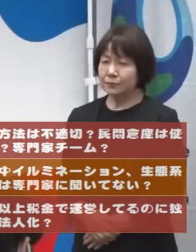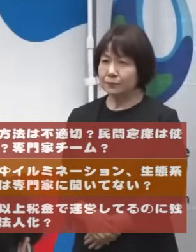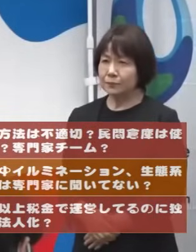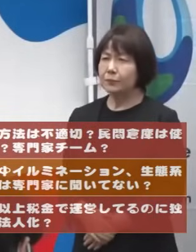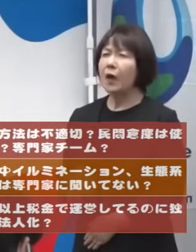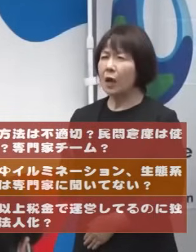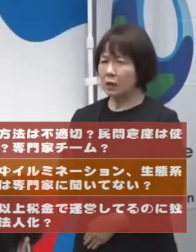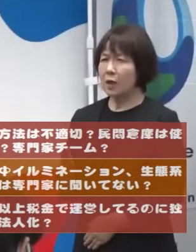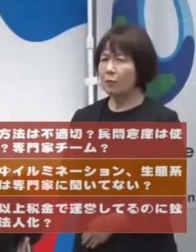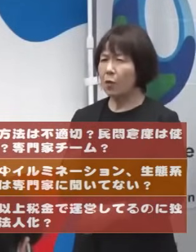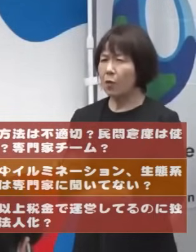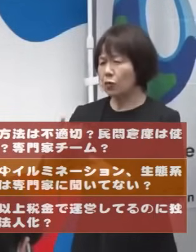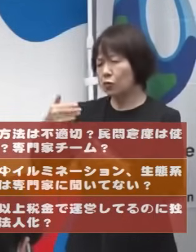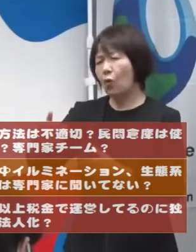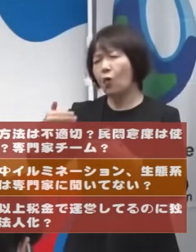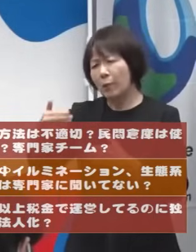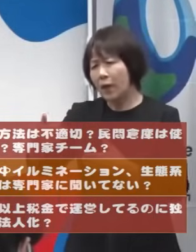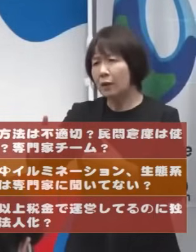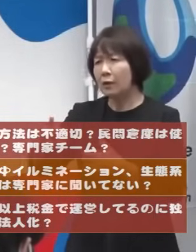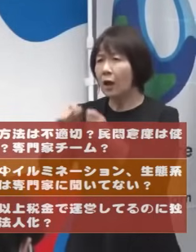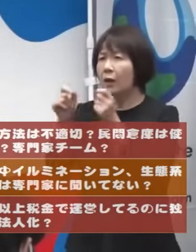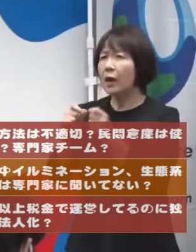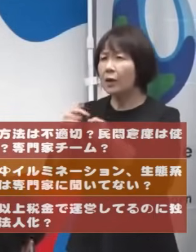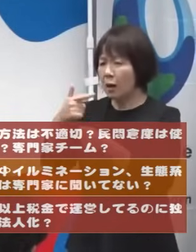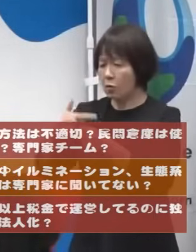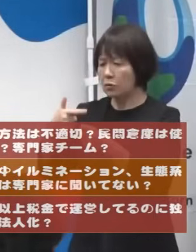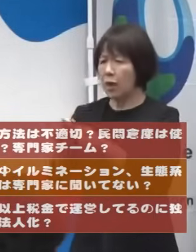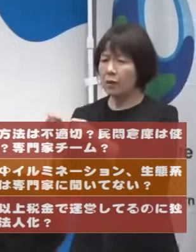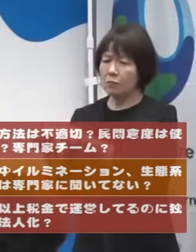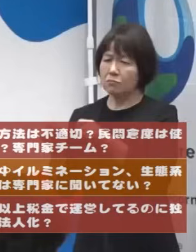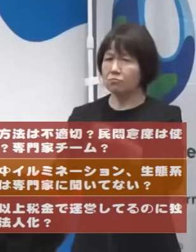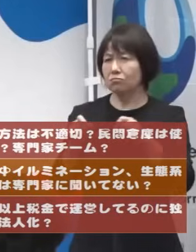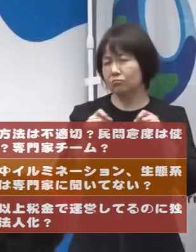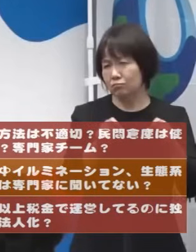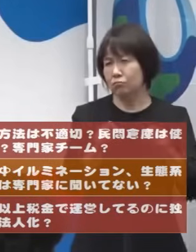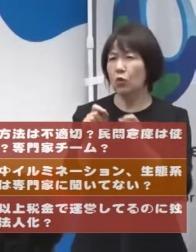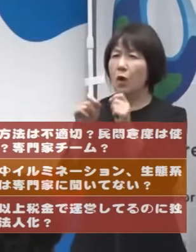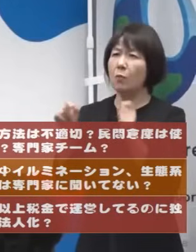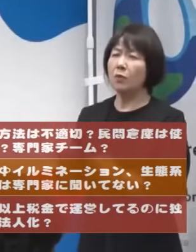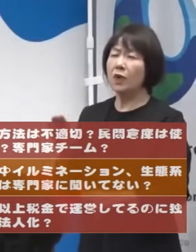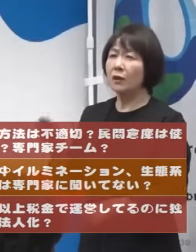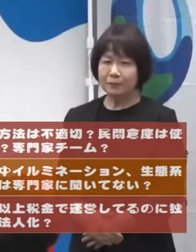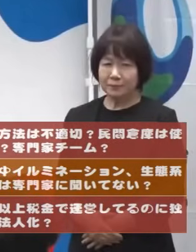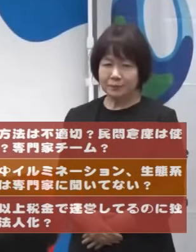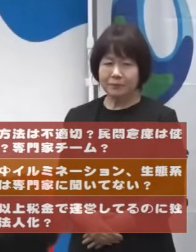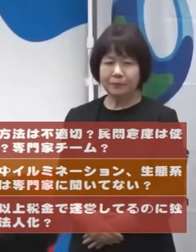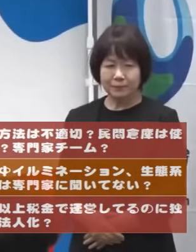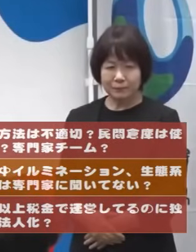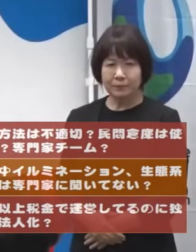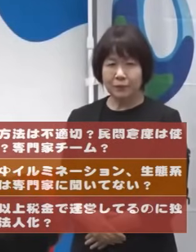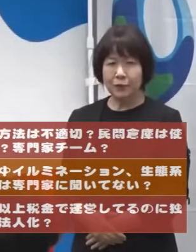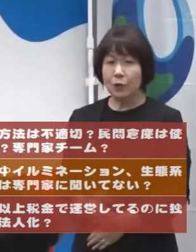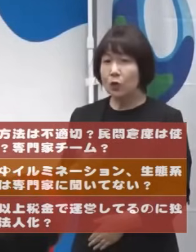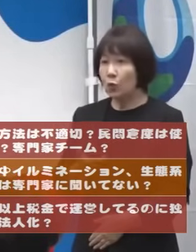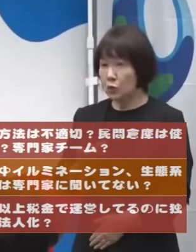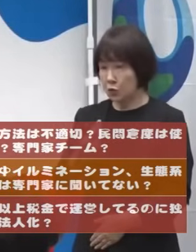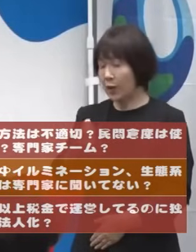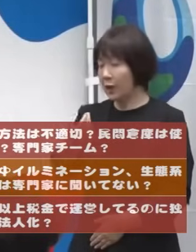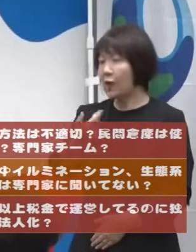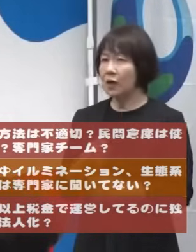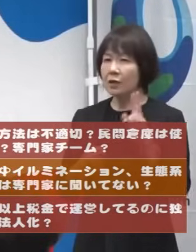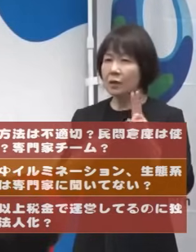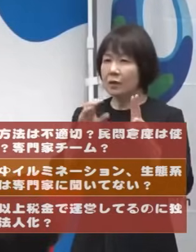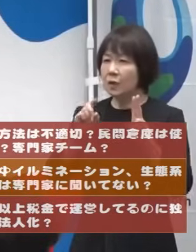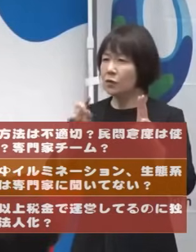けれども、その当面というところがこう6年間伸びてしまっているということが、やっぱり僕は問題だというふうに思っています。 その上で1点確認なんですが、